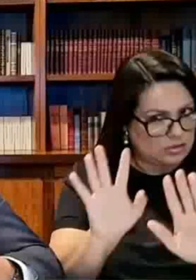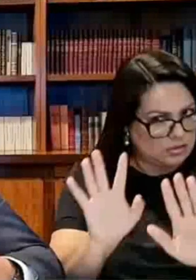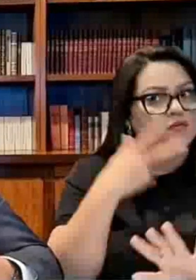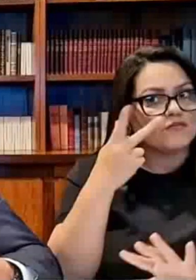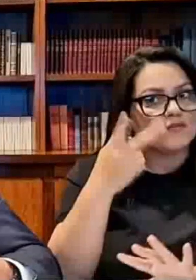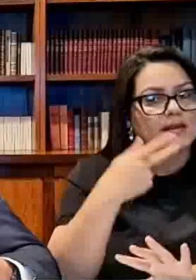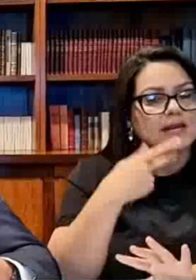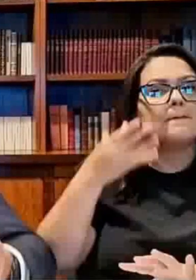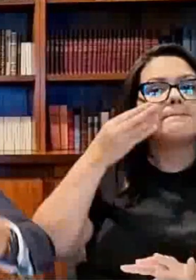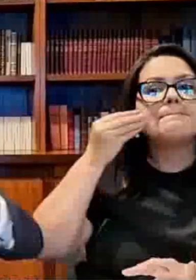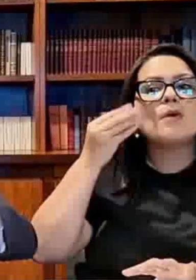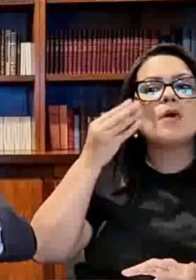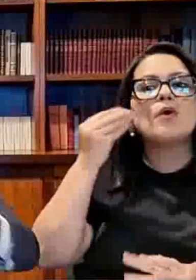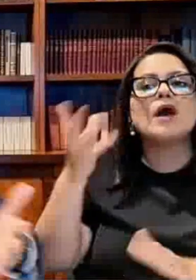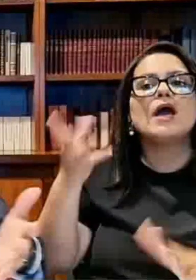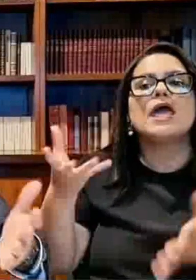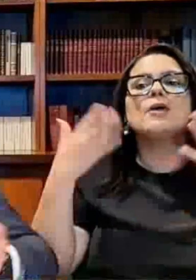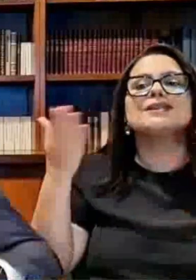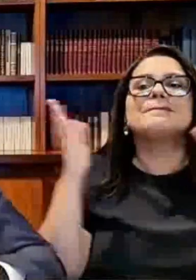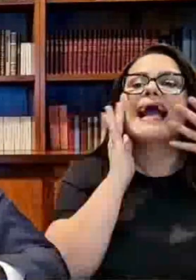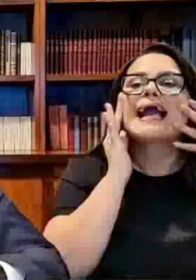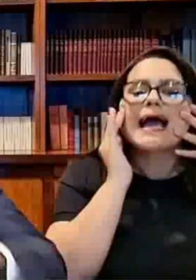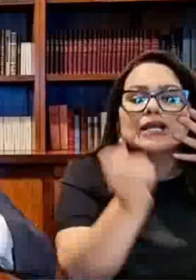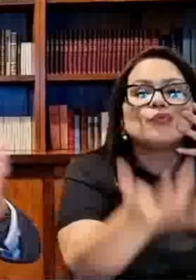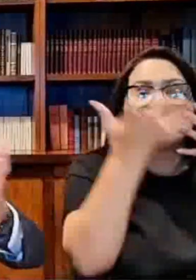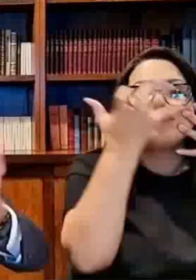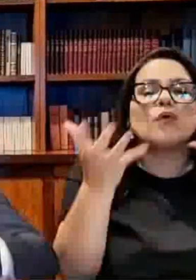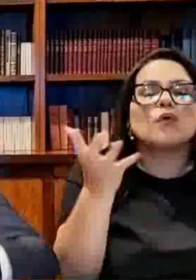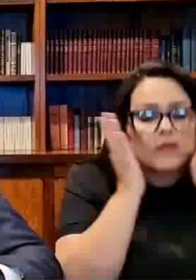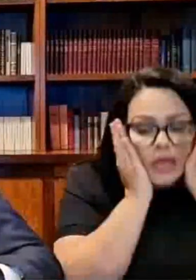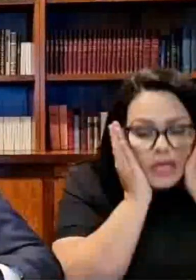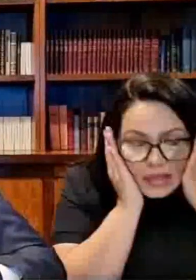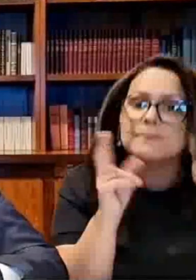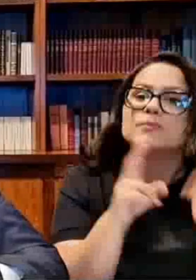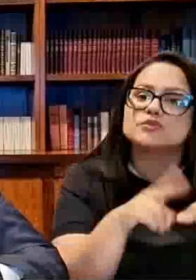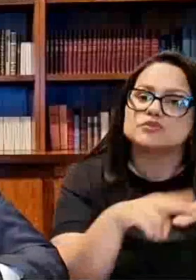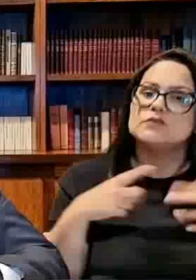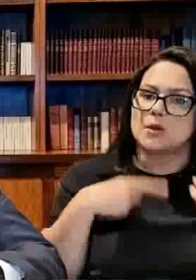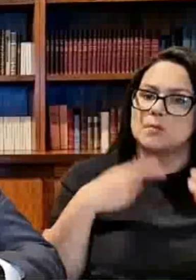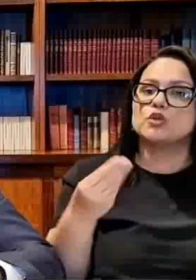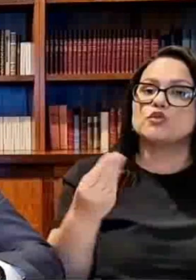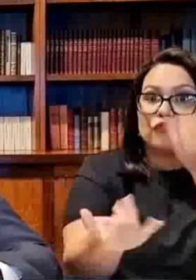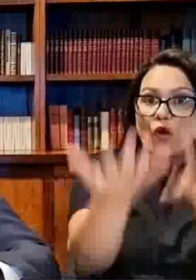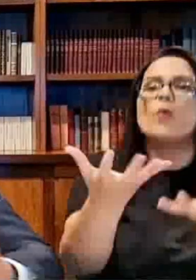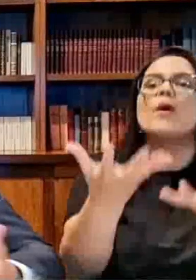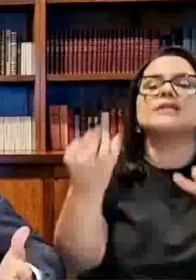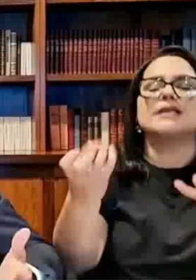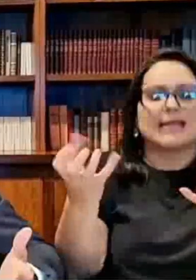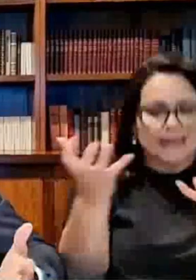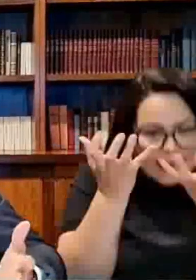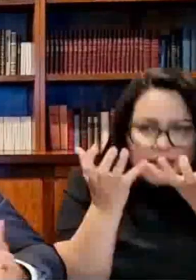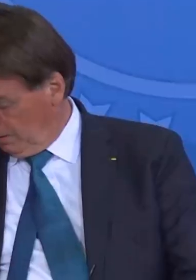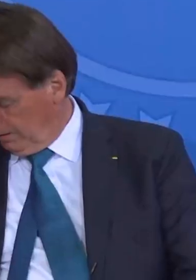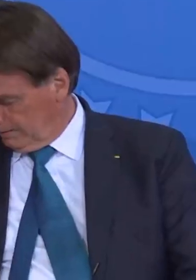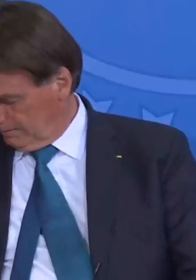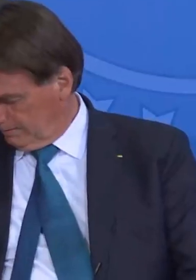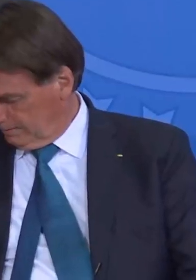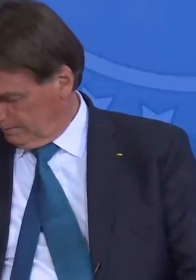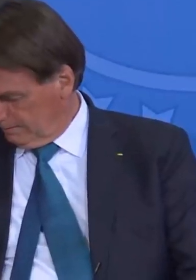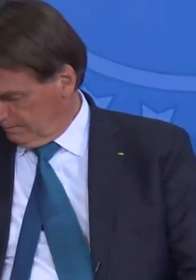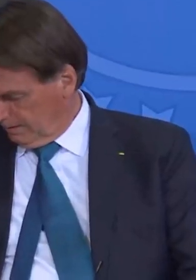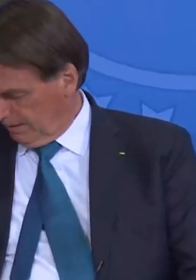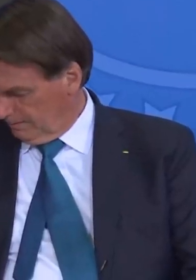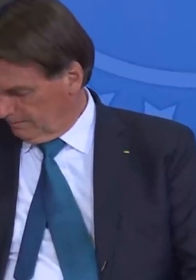eu boto a minha cara no fogo pelo Milton e a cara toda não estão fazendo uma covardia com ele é